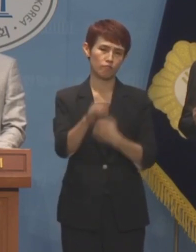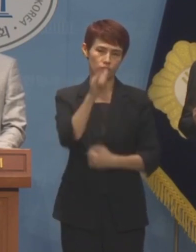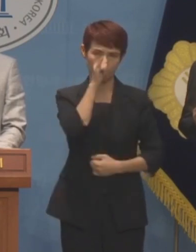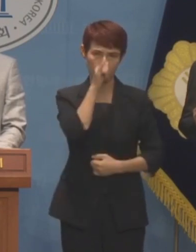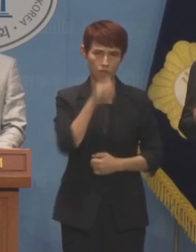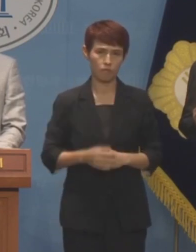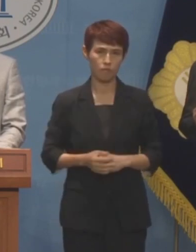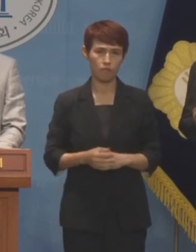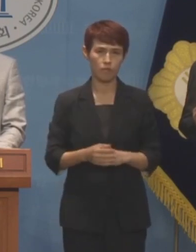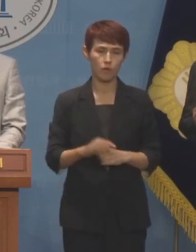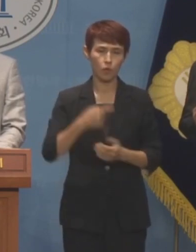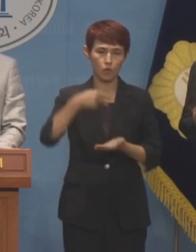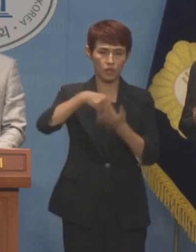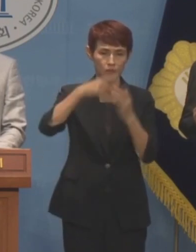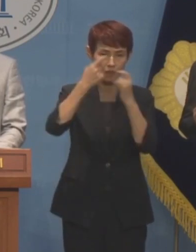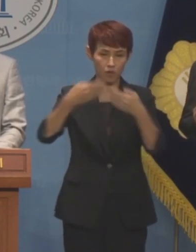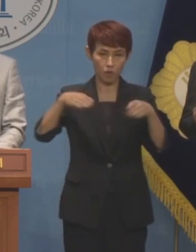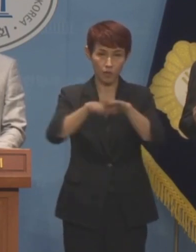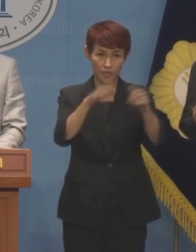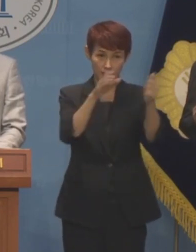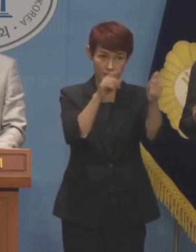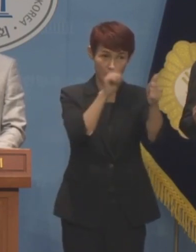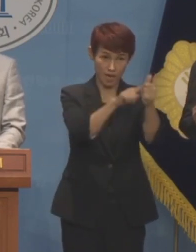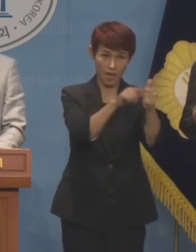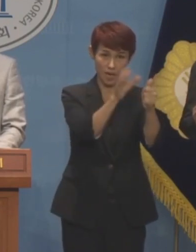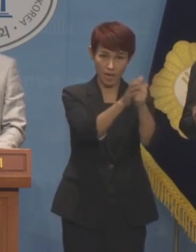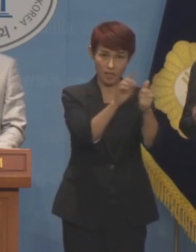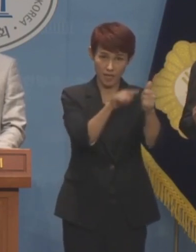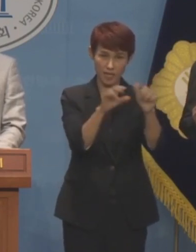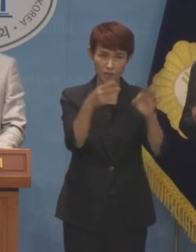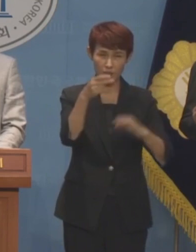김영석 독립기념관장과 인연이 있기 때문입니다.